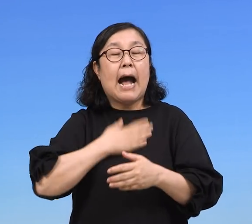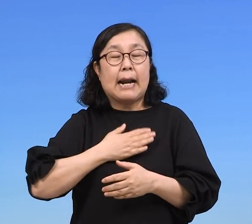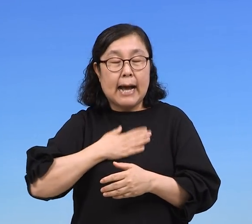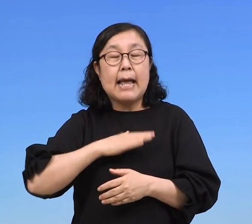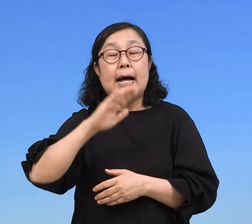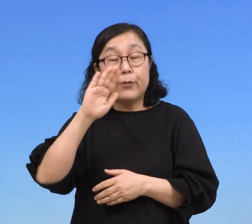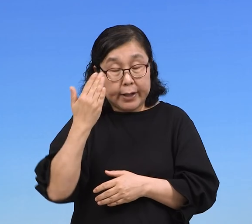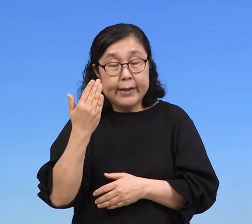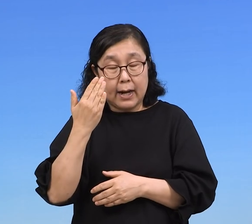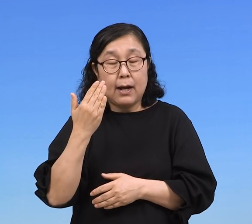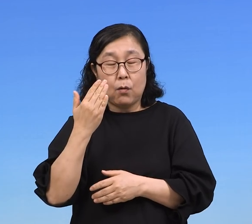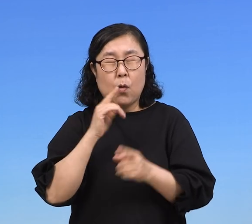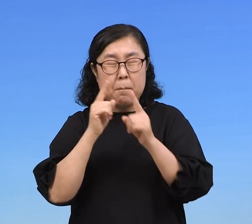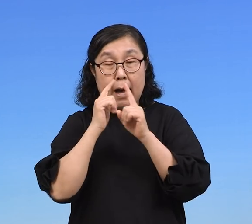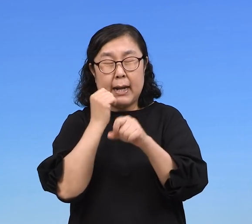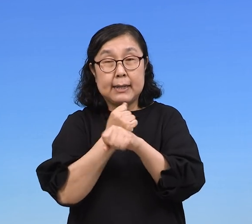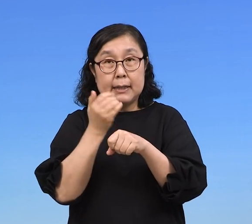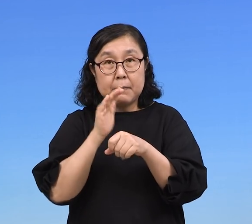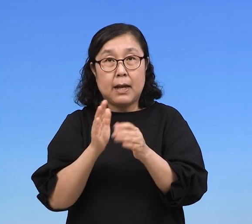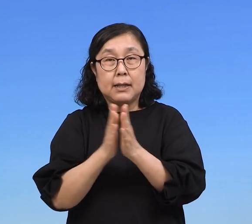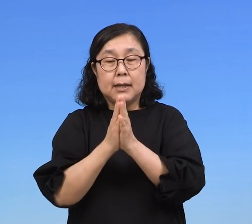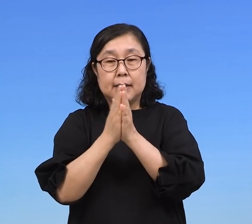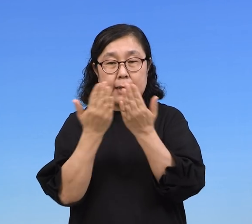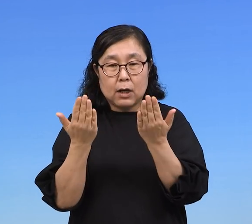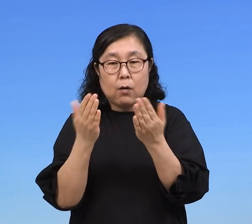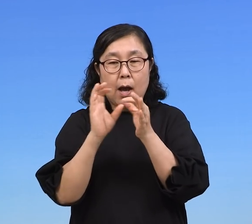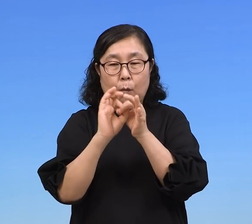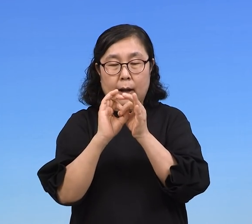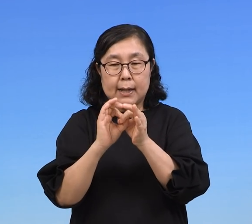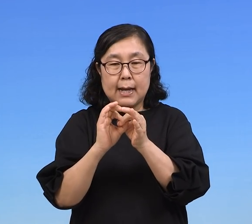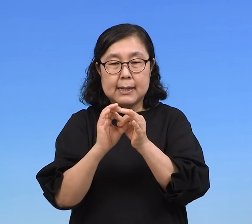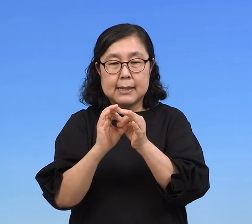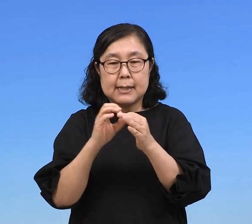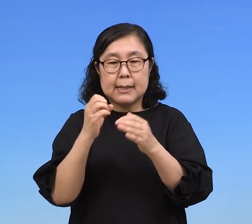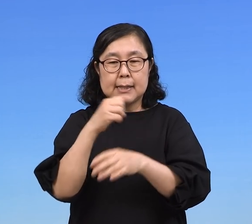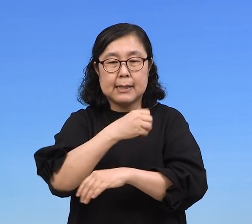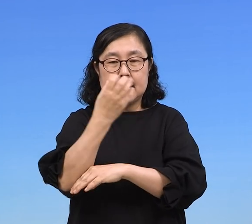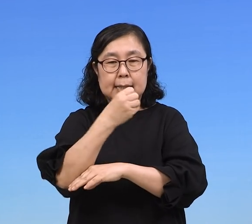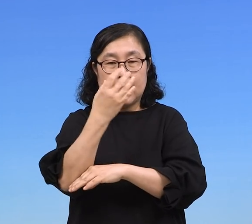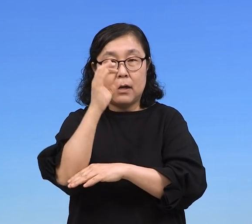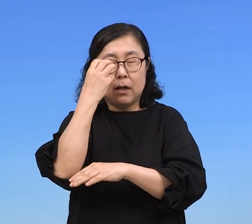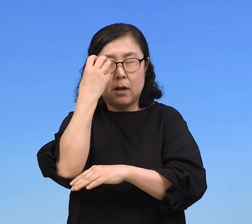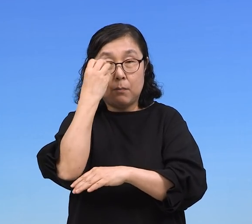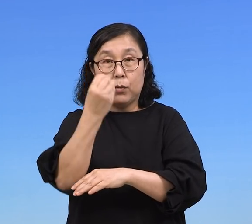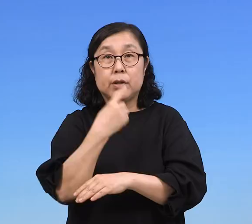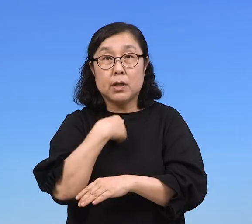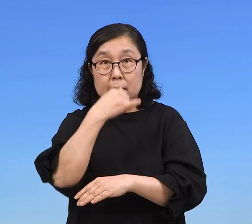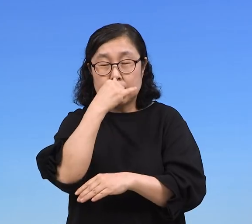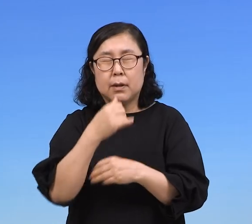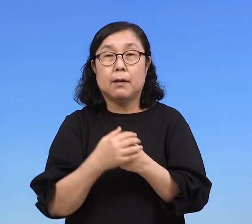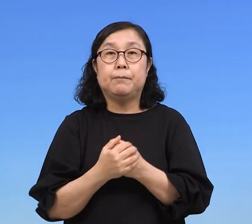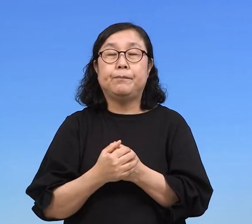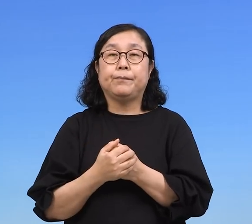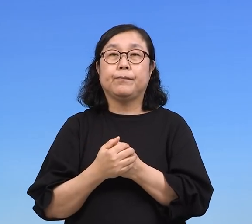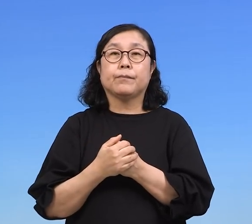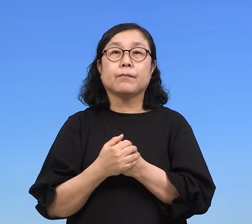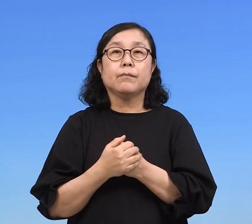이제 상징적으로, 그래서 이걸 제가 이 책과 관련한 기사 쓴 걸 제가 본 적이 있는데요,